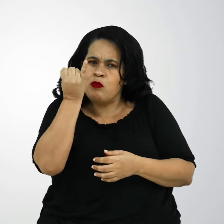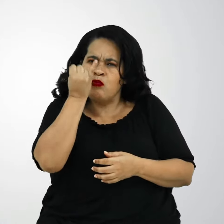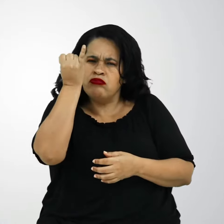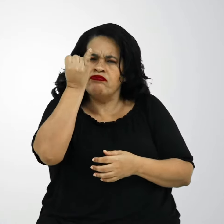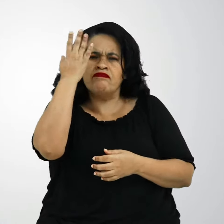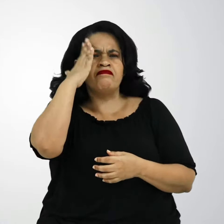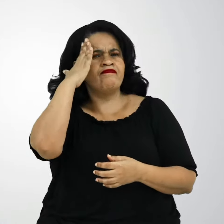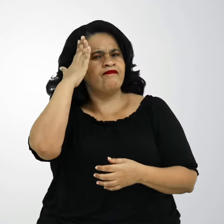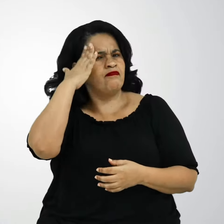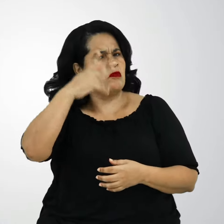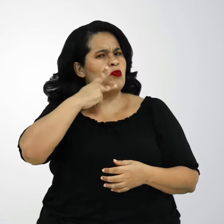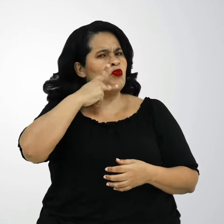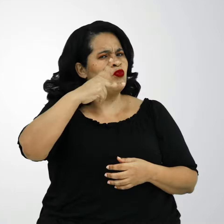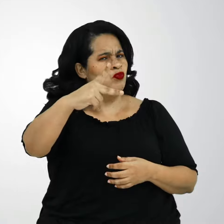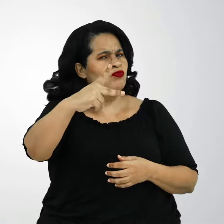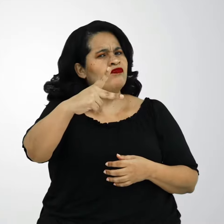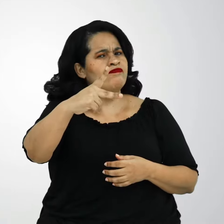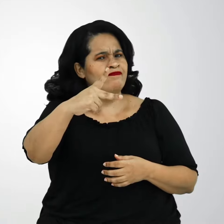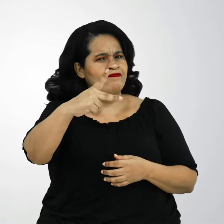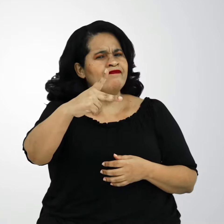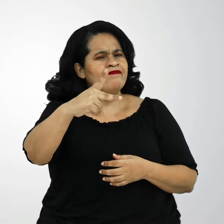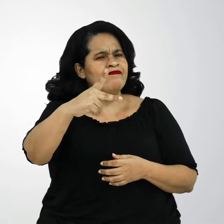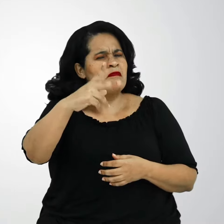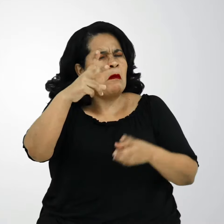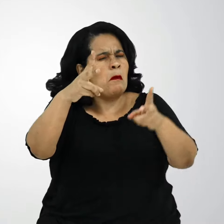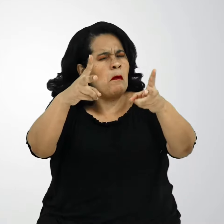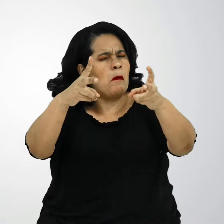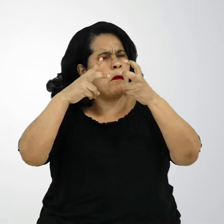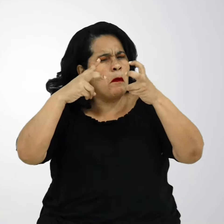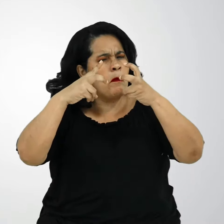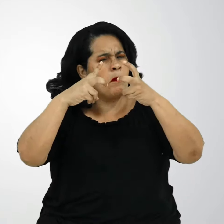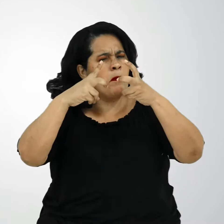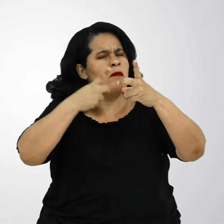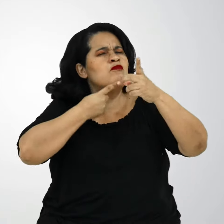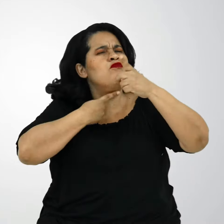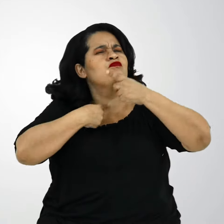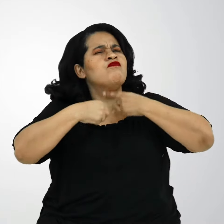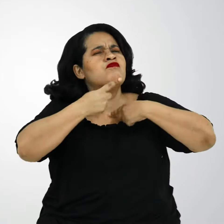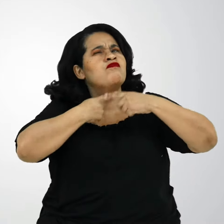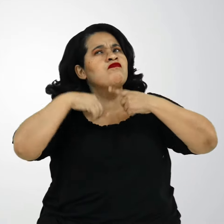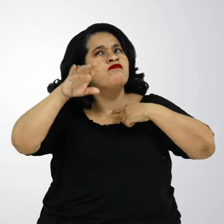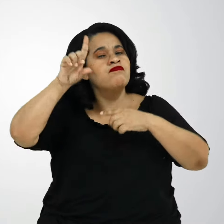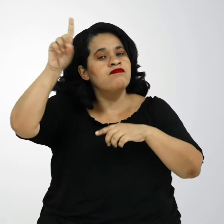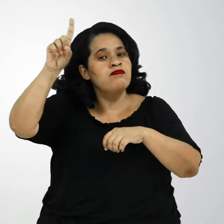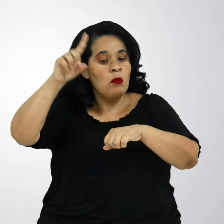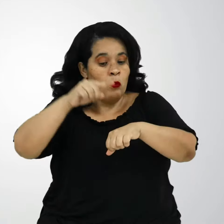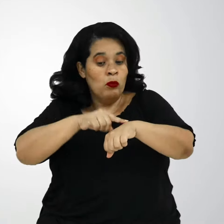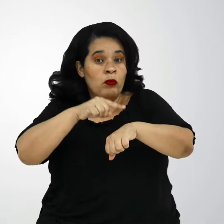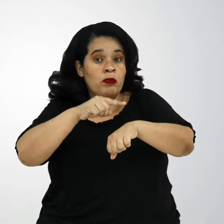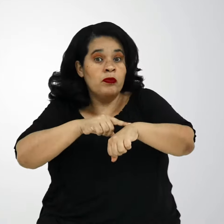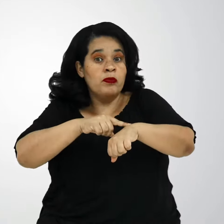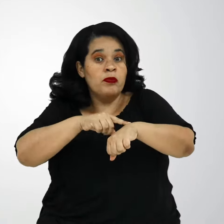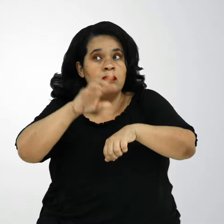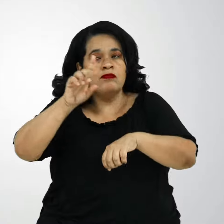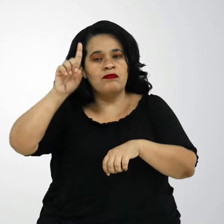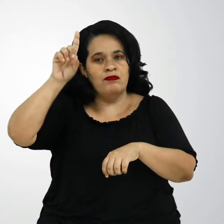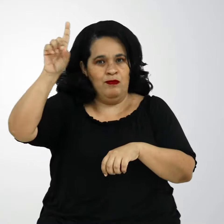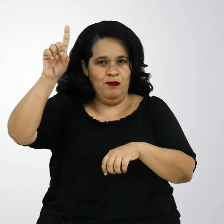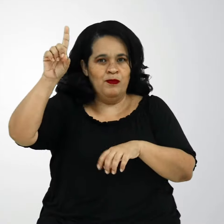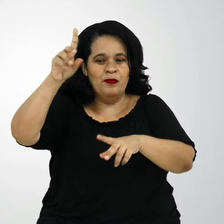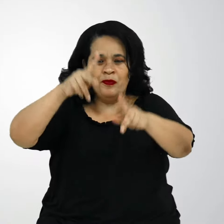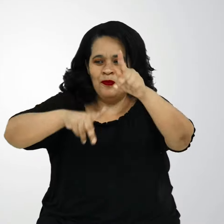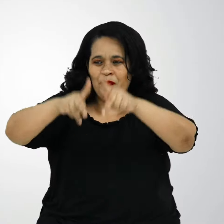as profecias, é entender a vontade de Deus, é entender o relógio de Deus, o tempo de Deus para o seu povo. Então é sempre muito